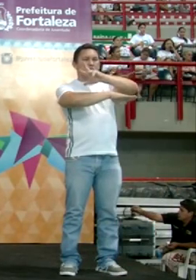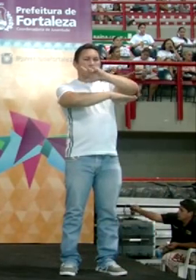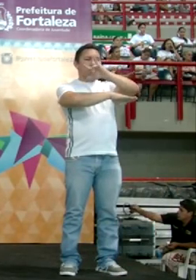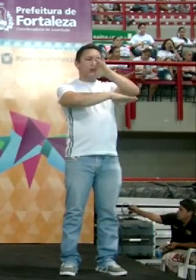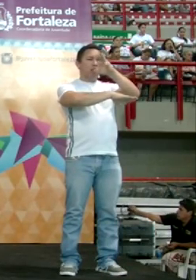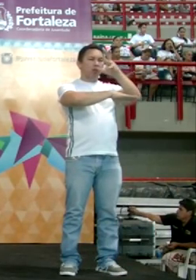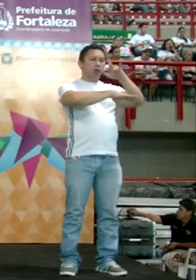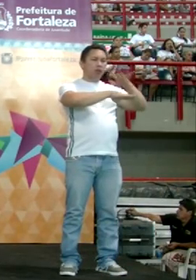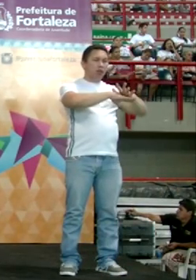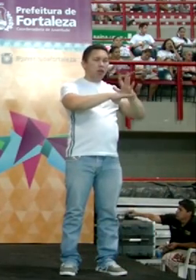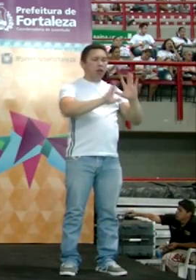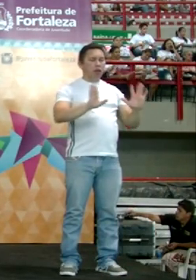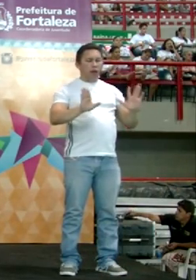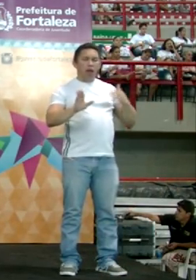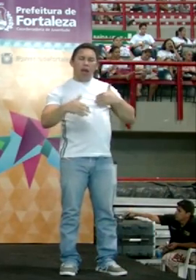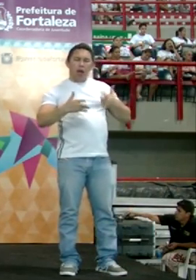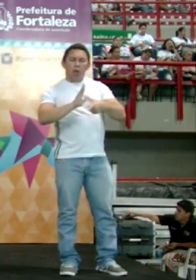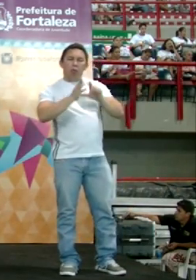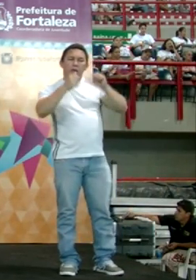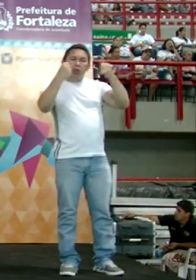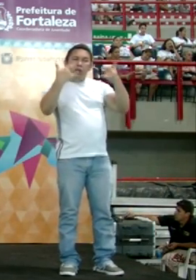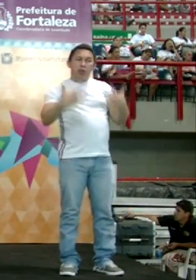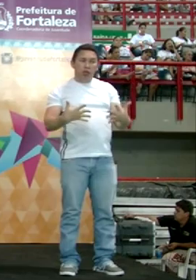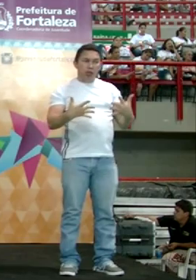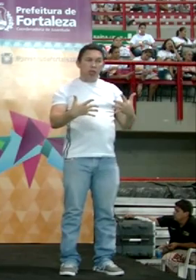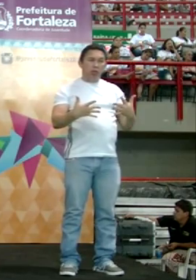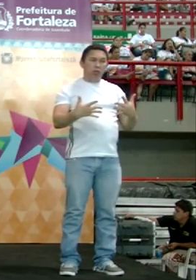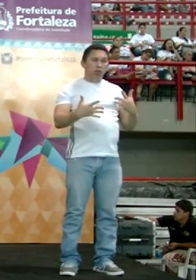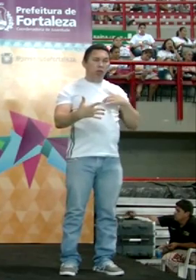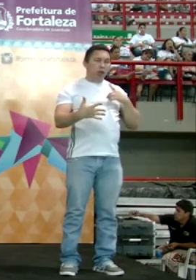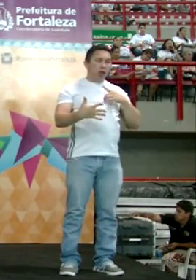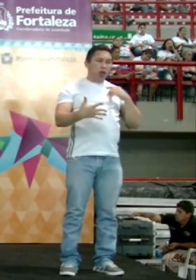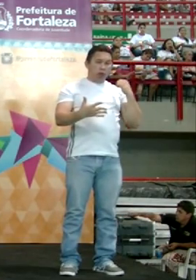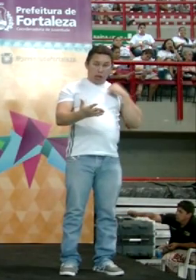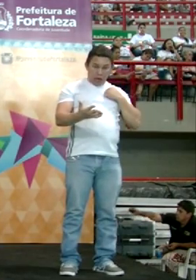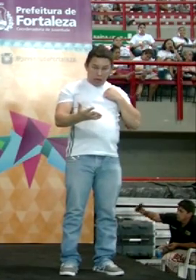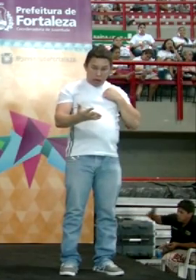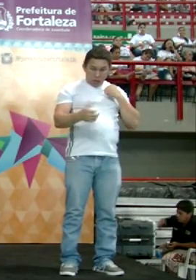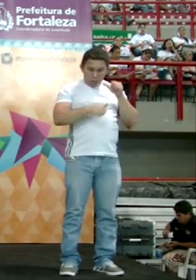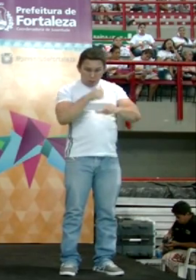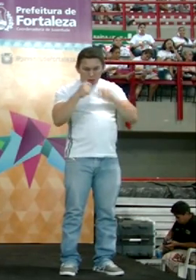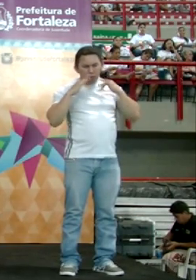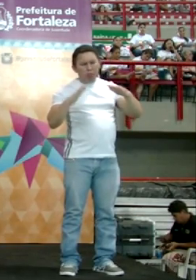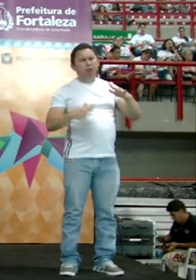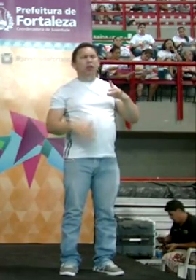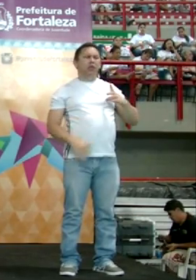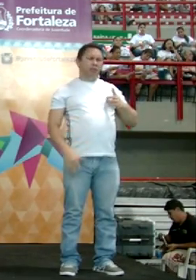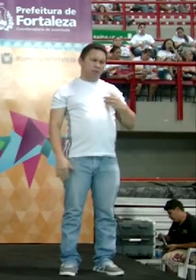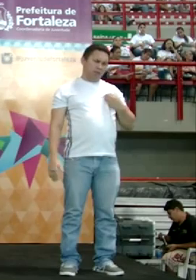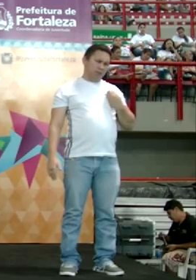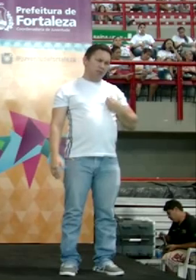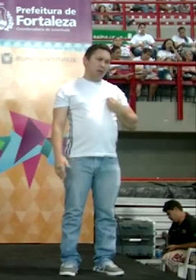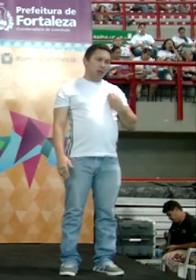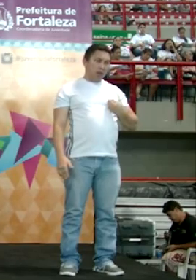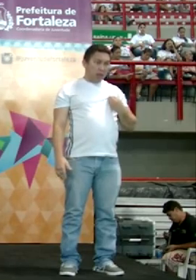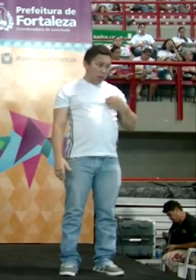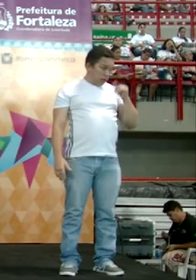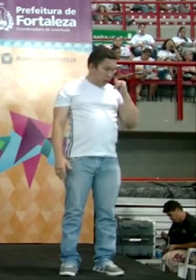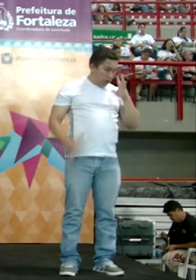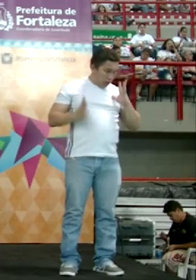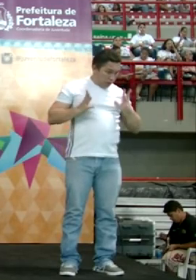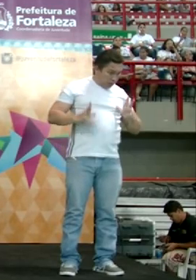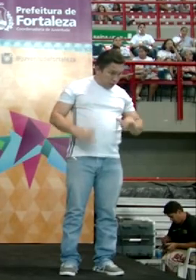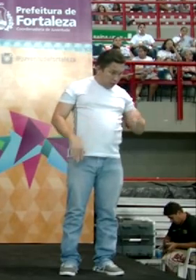gente, nenhum tipo de energia, o impacto ambiental é zero. Não existe isso, não existe energia